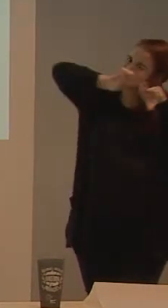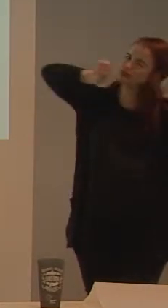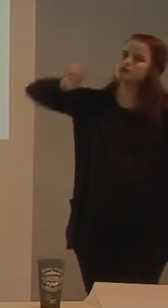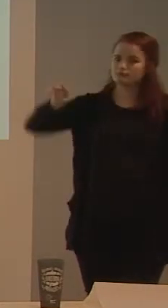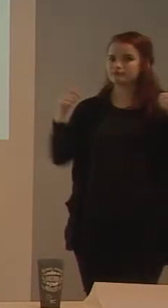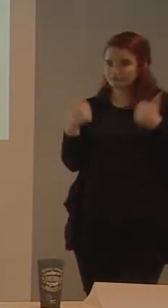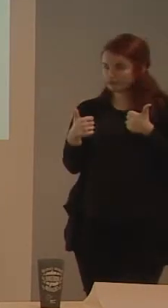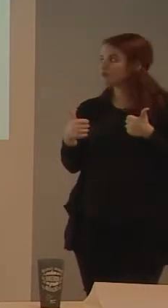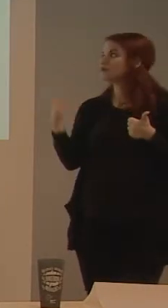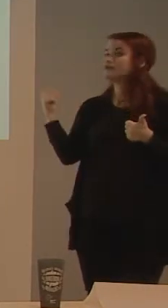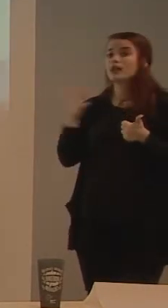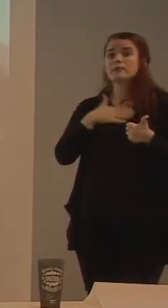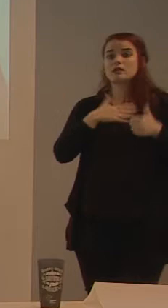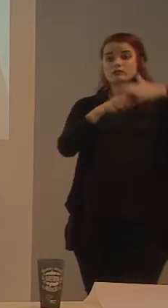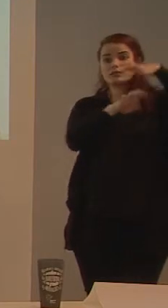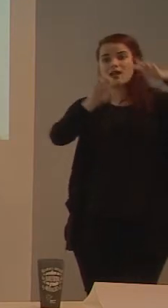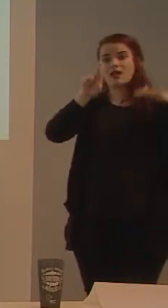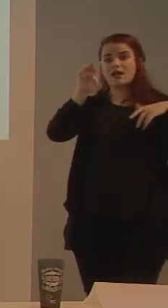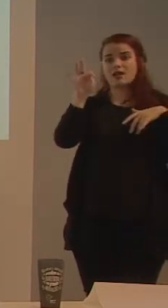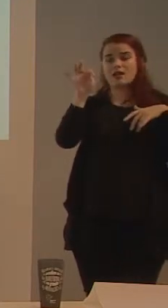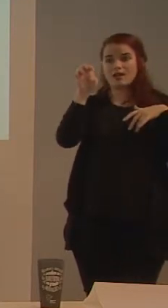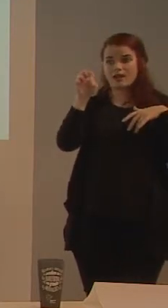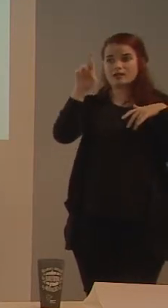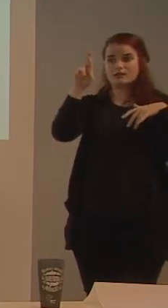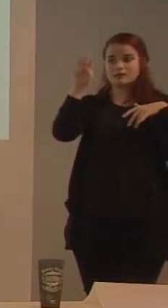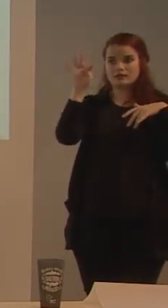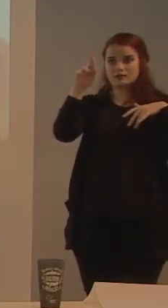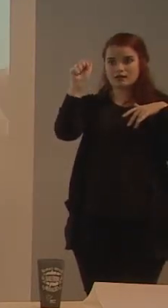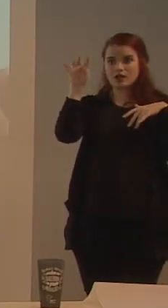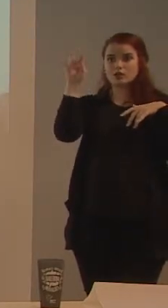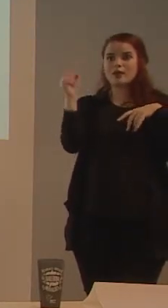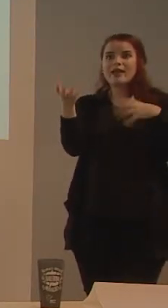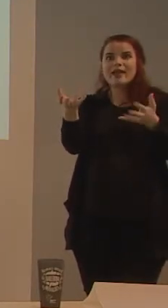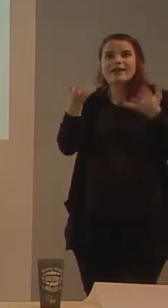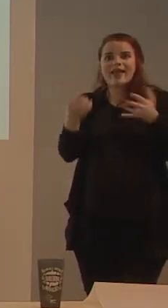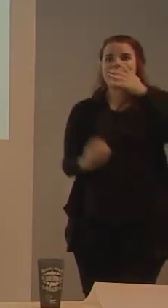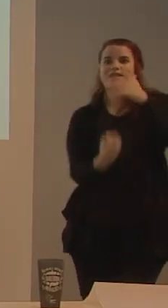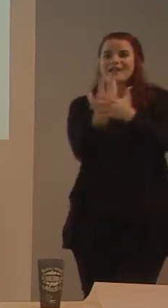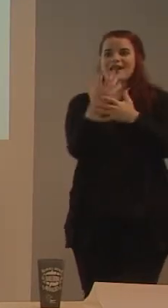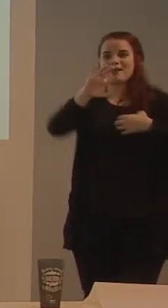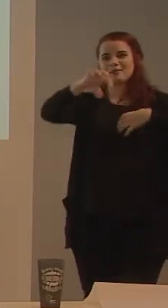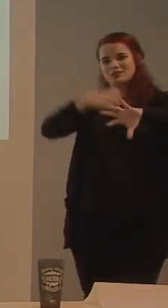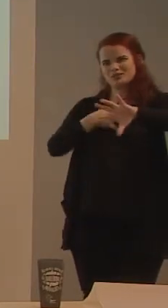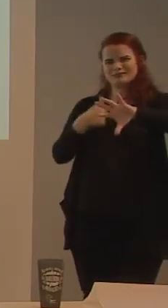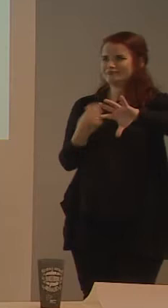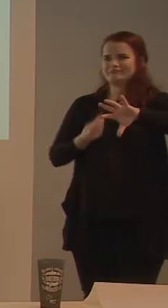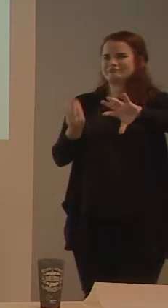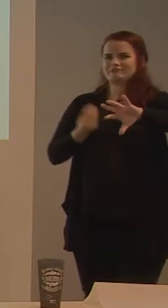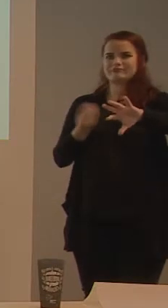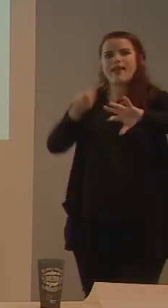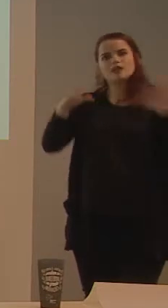O que a Retrato quer, basicamente, é ser um gerador de empatia, e esse é o nosso porquê. Como é que a gente faz isso?